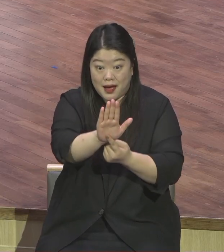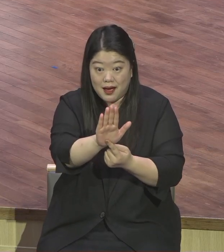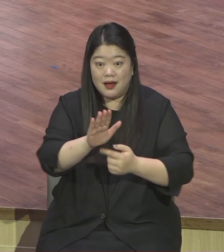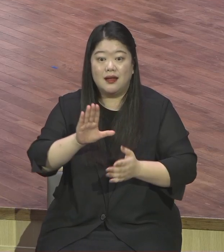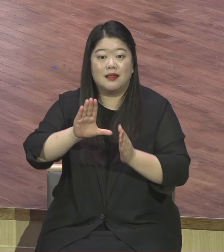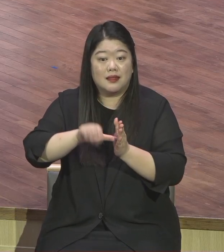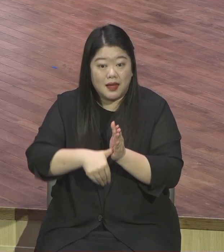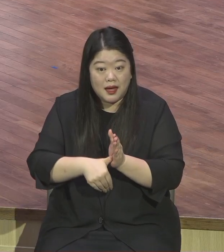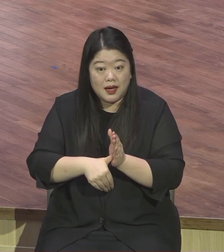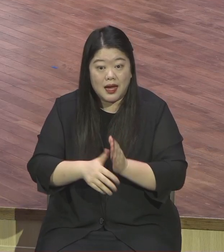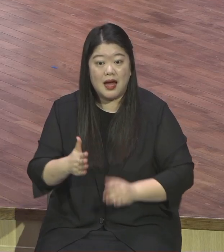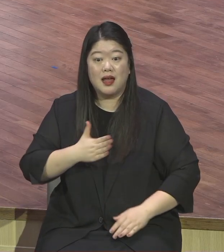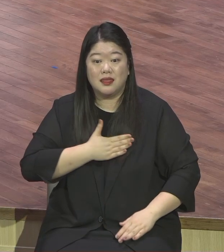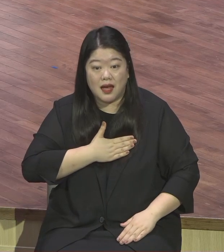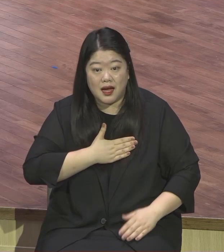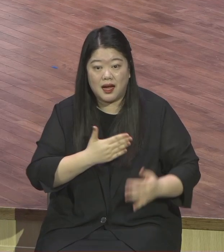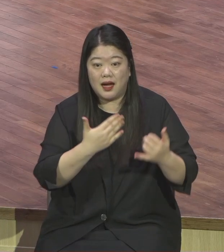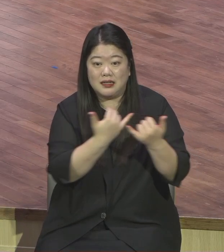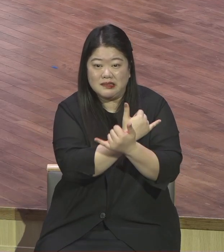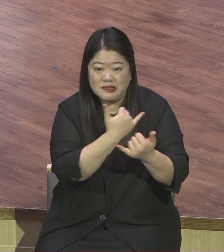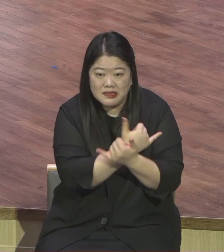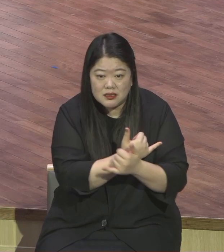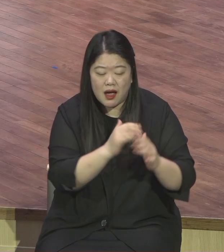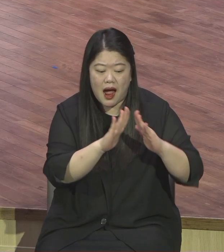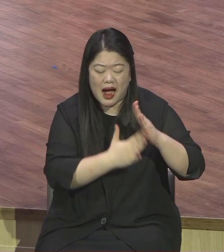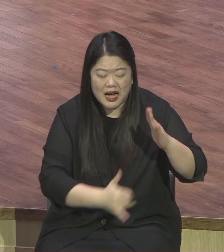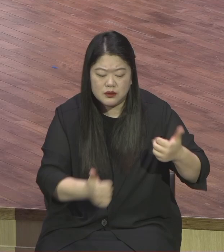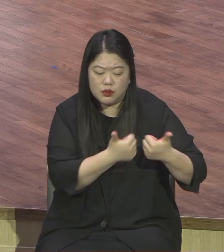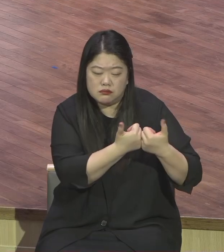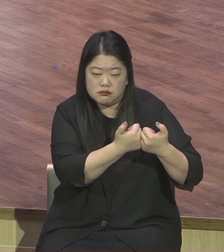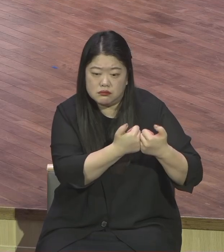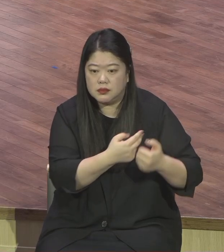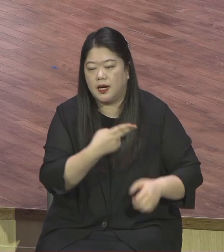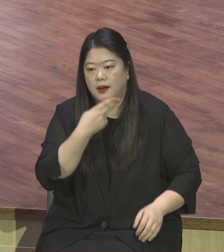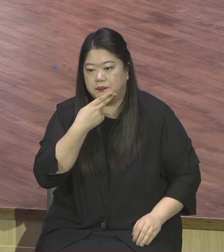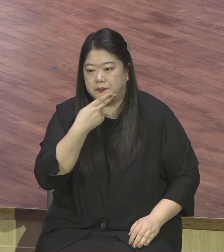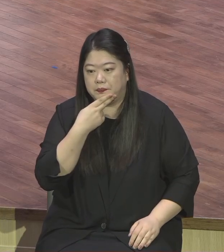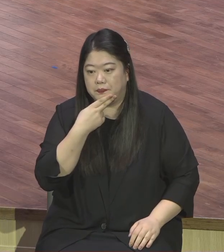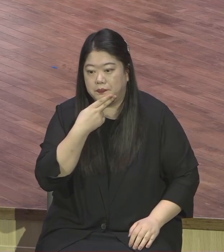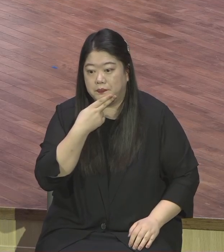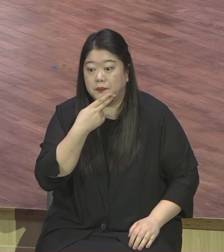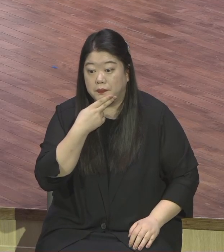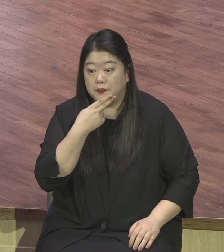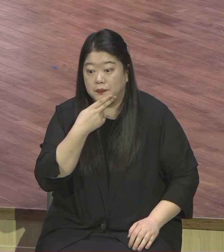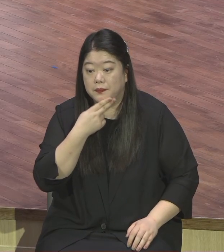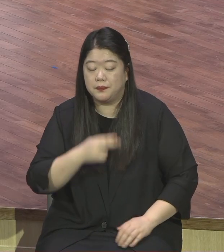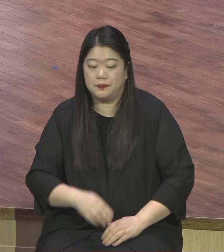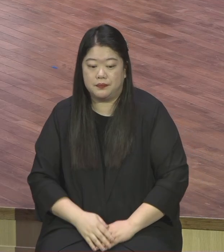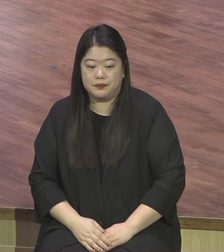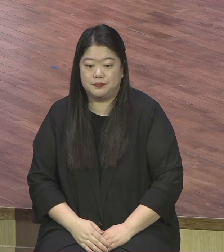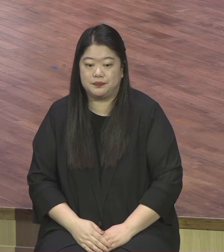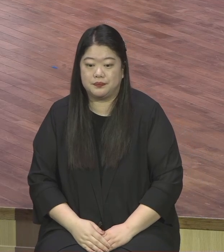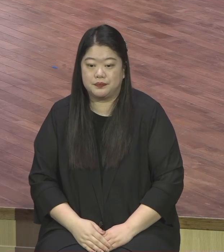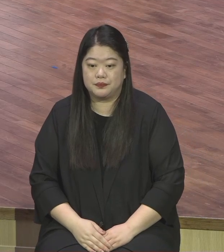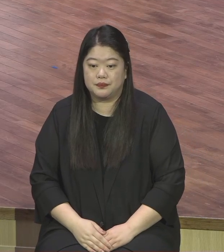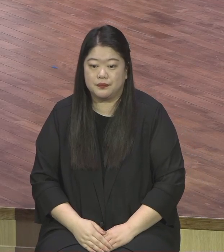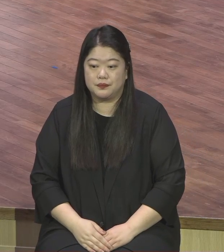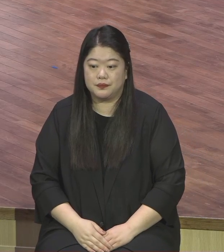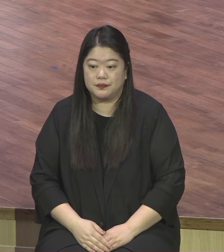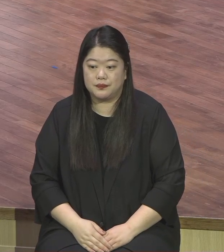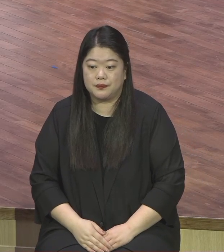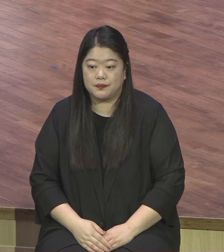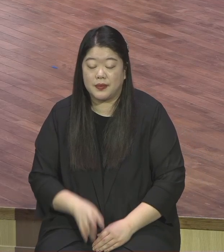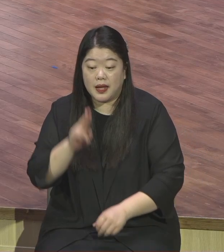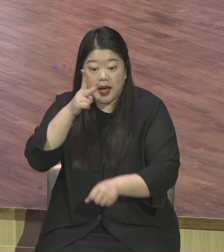내가 곧 혈육과 의논하지 아니하고 사도 바울은 하나님께서